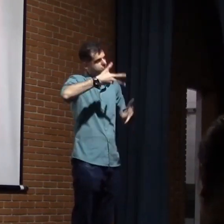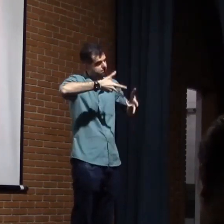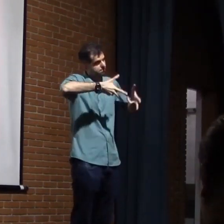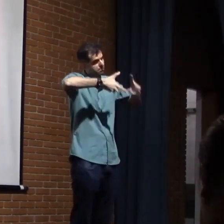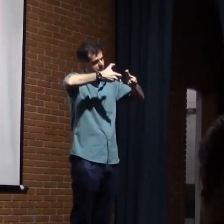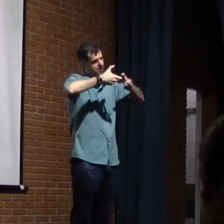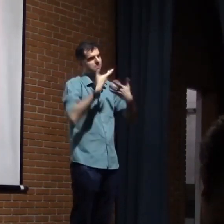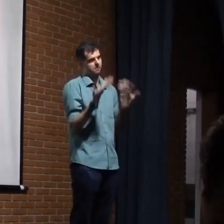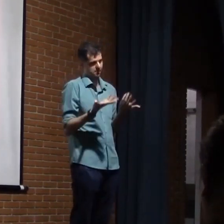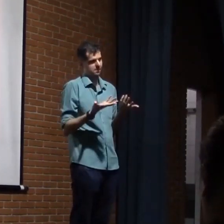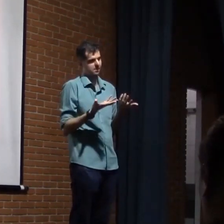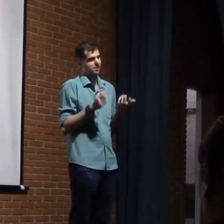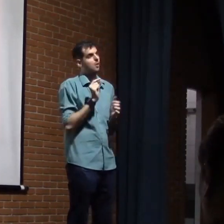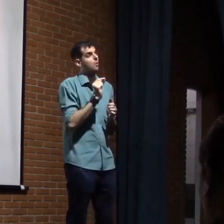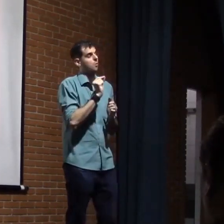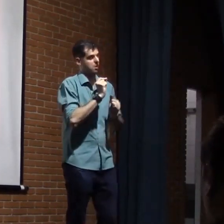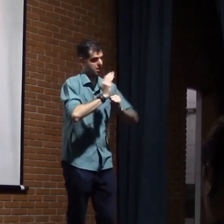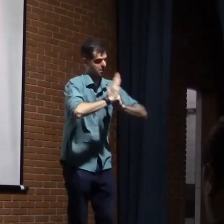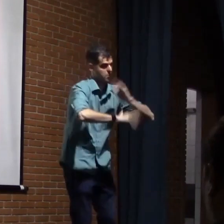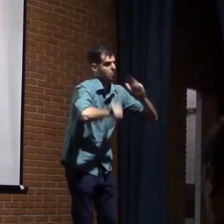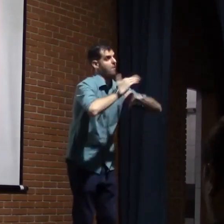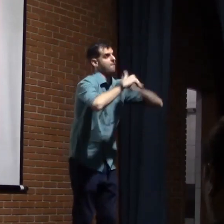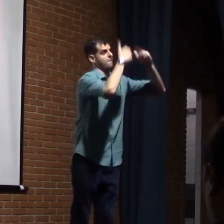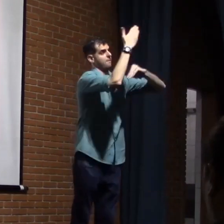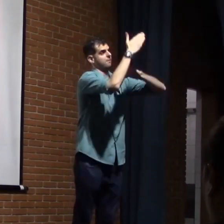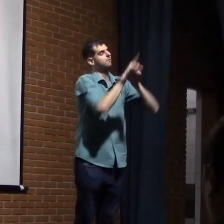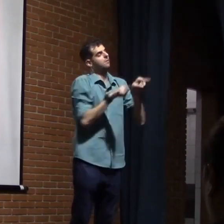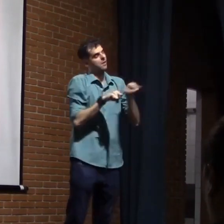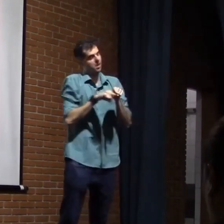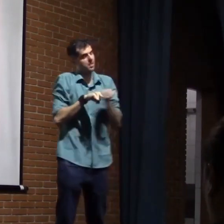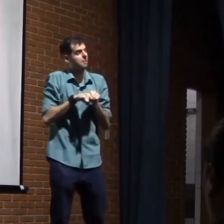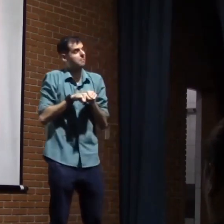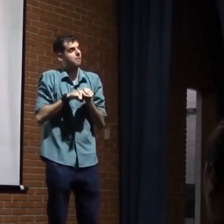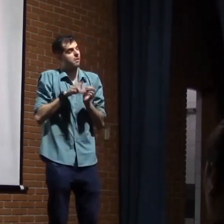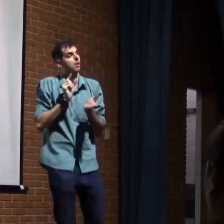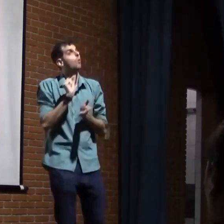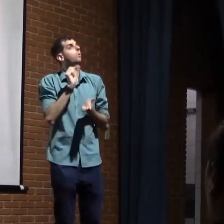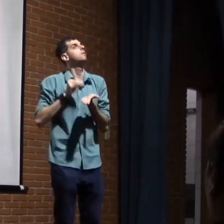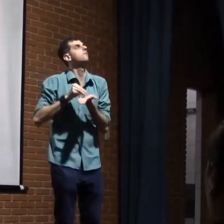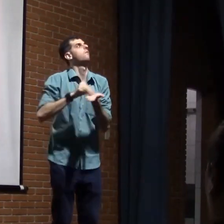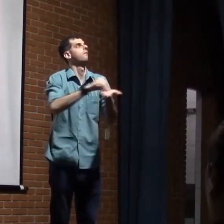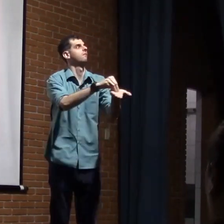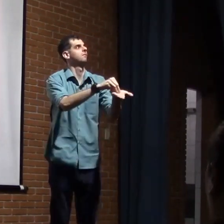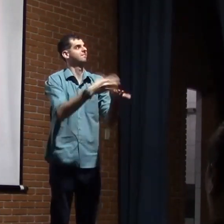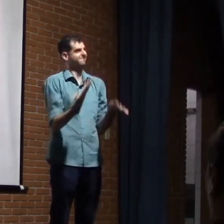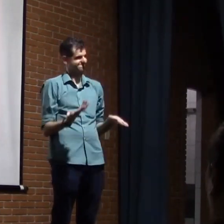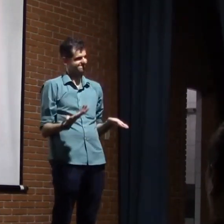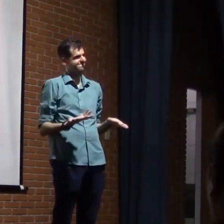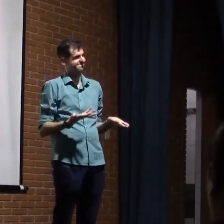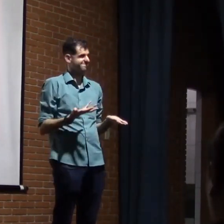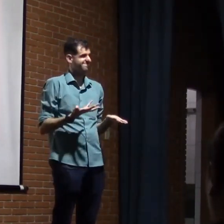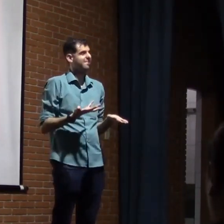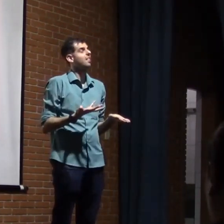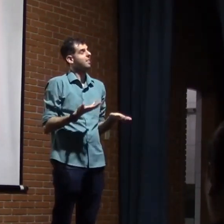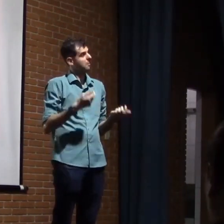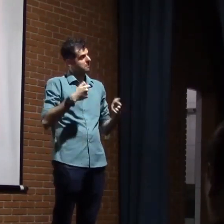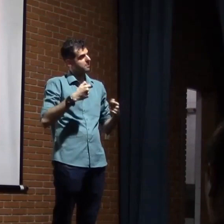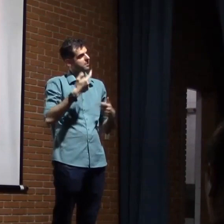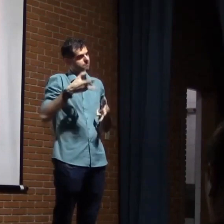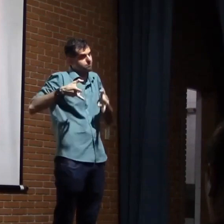dentro dessa Constituição brasileira, né? E aí percebe-se o quê? Que falta-se, por exemplo, desenvolvimento para